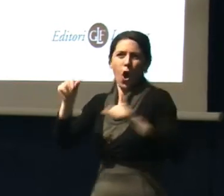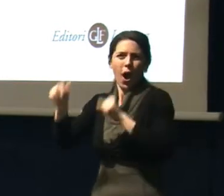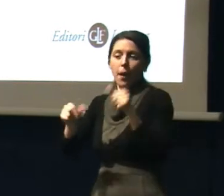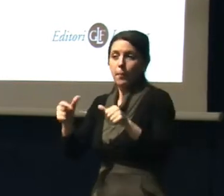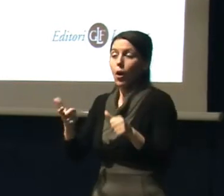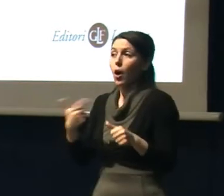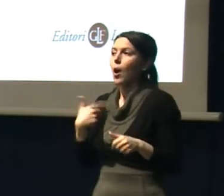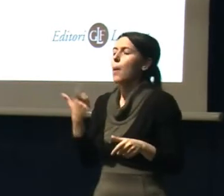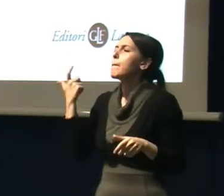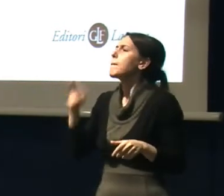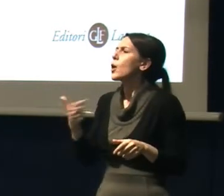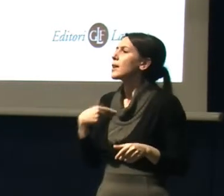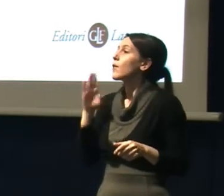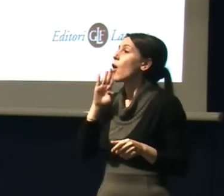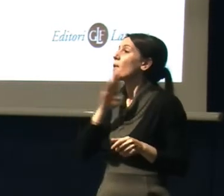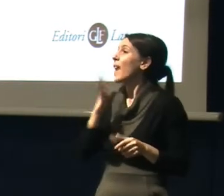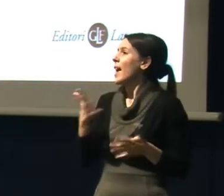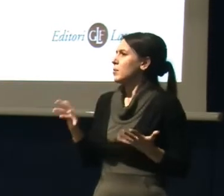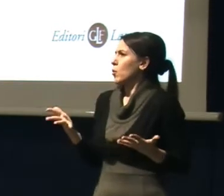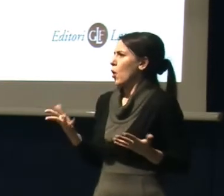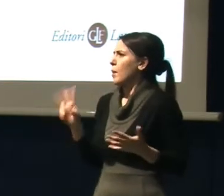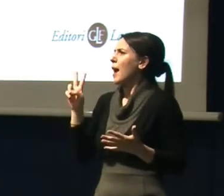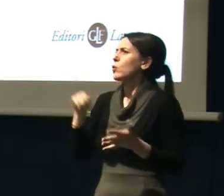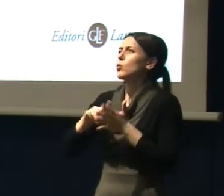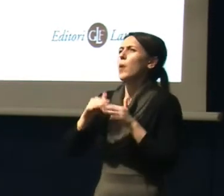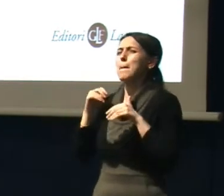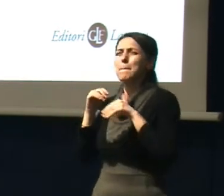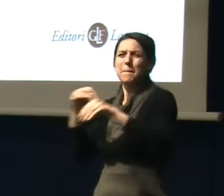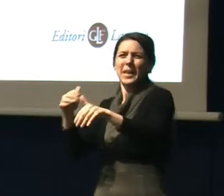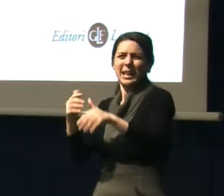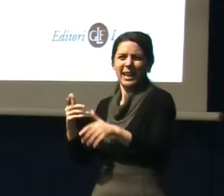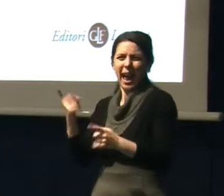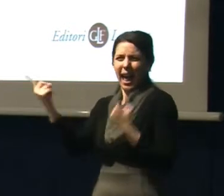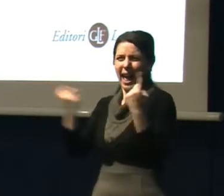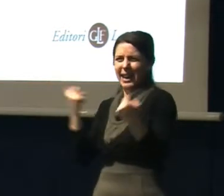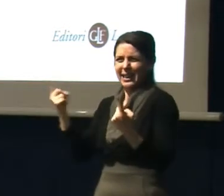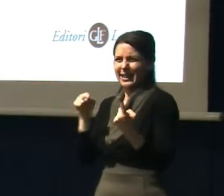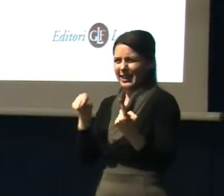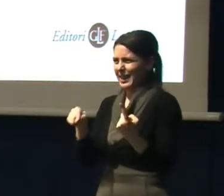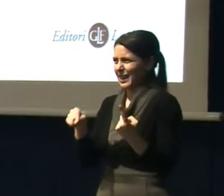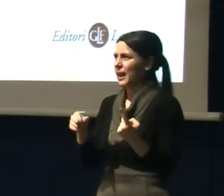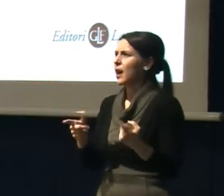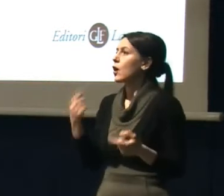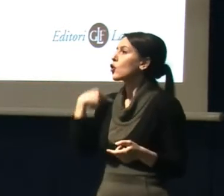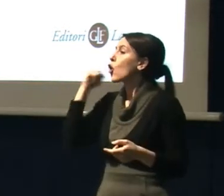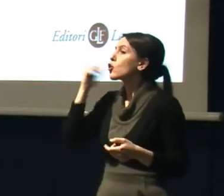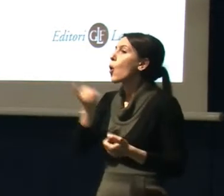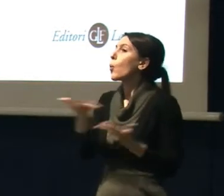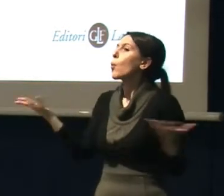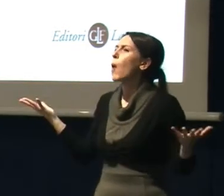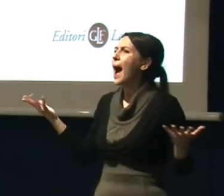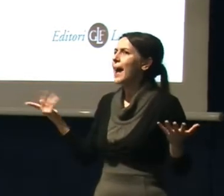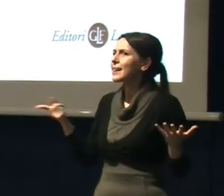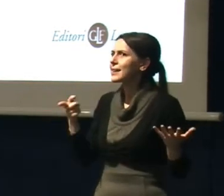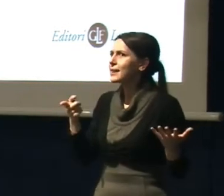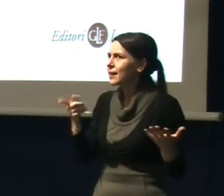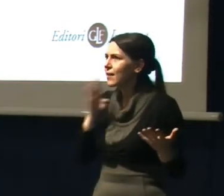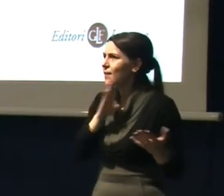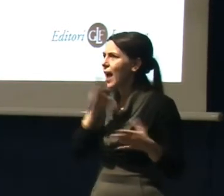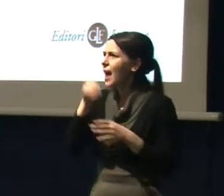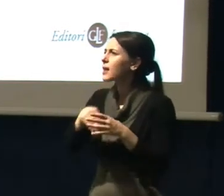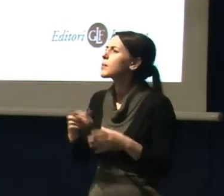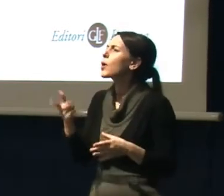bene perché facebook a quasi 2 miliardi di utenti non so quanti di voi siano su facebook perché vedo età contrastanti però